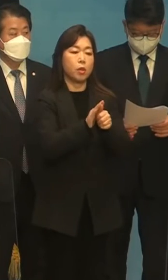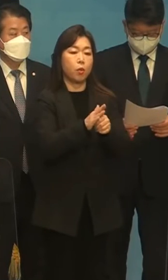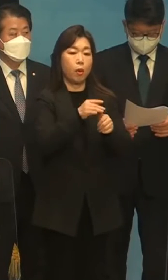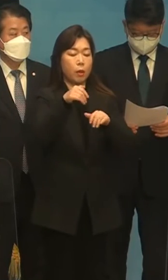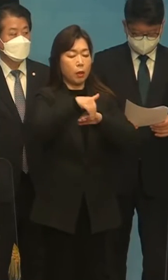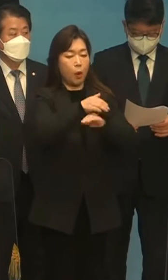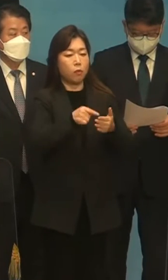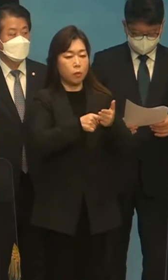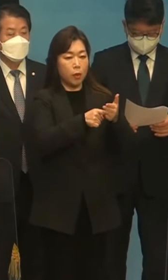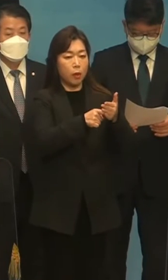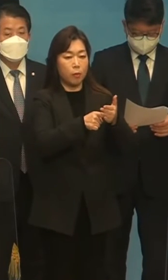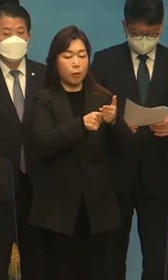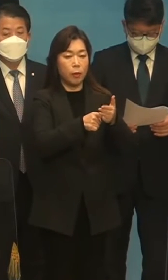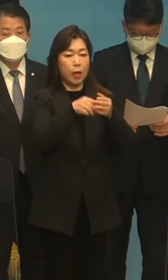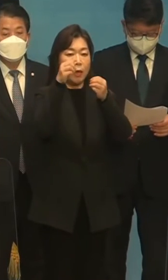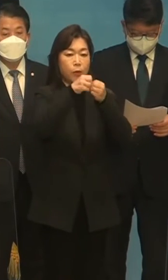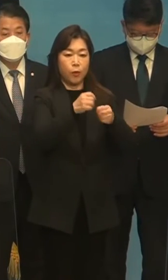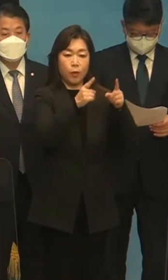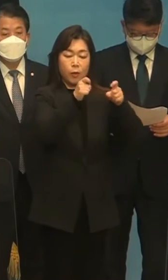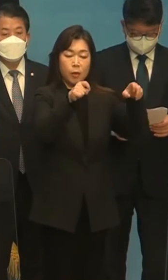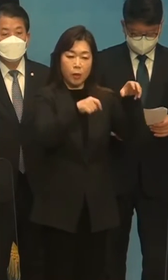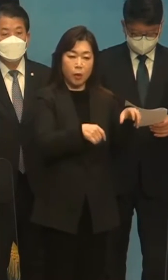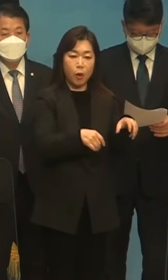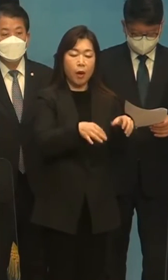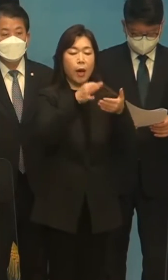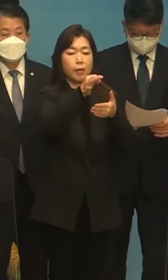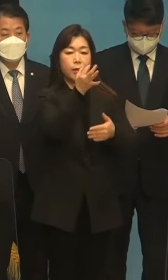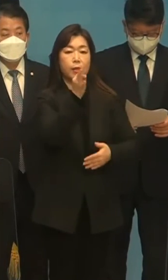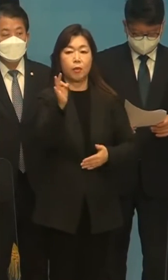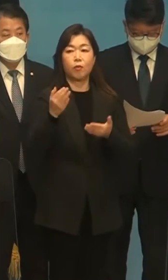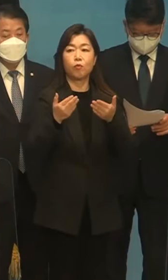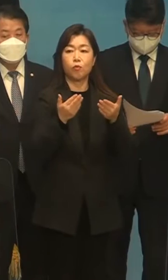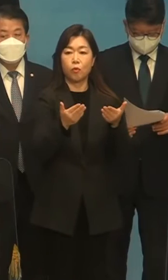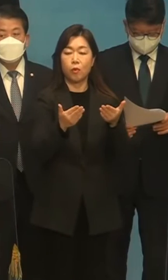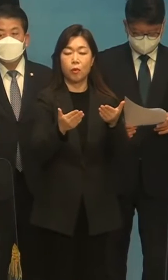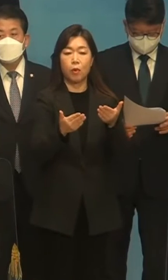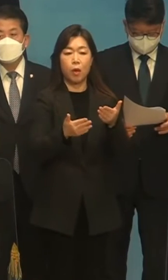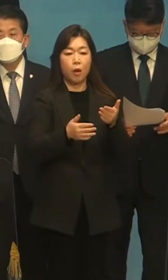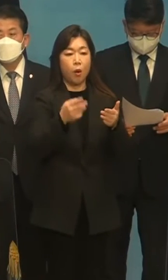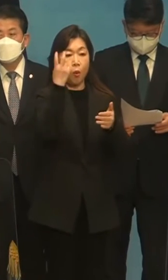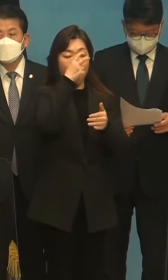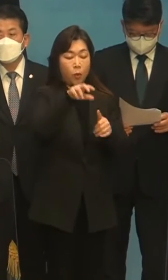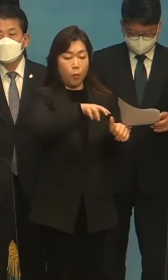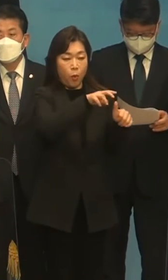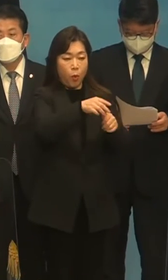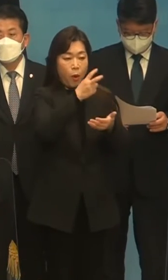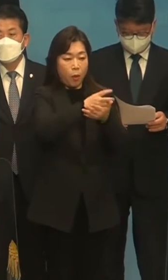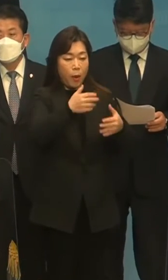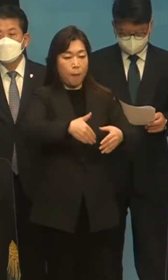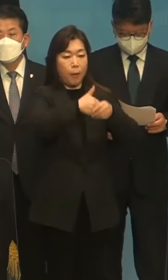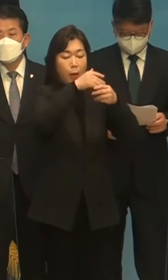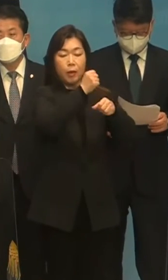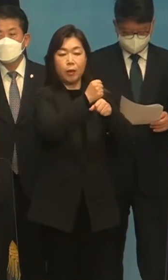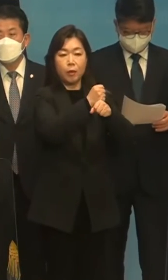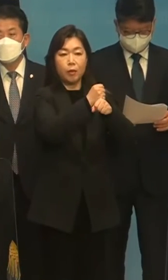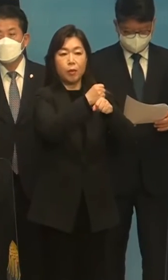나갈 것이다. 전통 사찰의 공익적 가치를 인정하여 공원보호협약 체결 등을 골자로